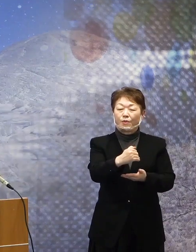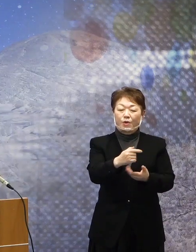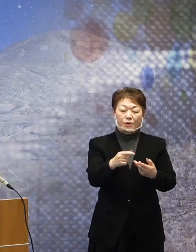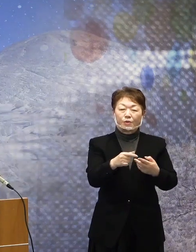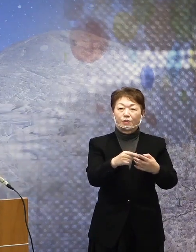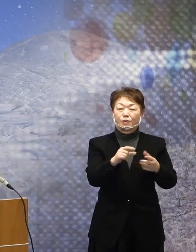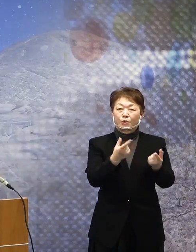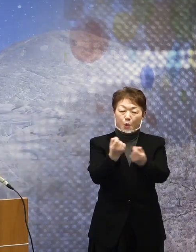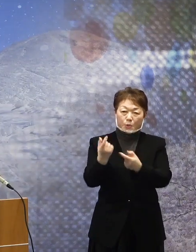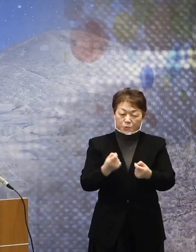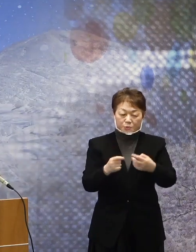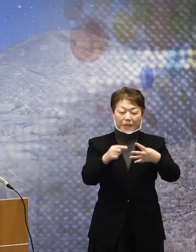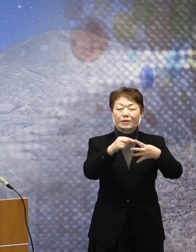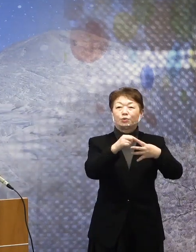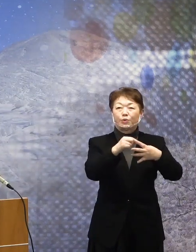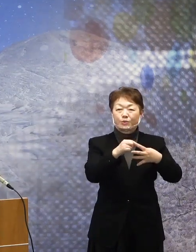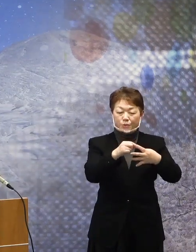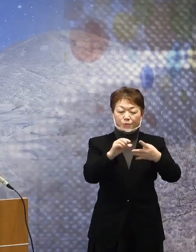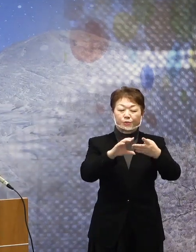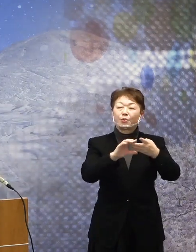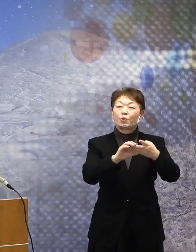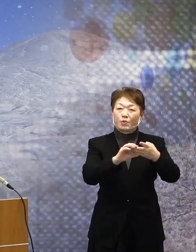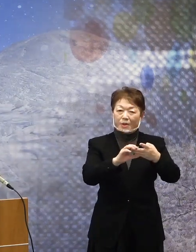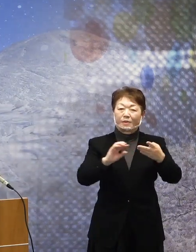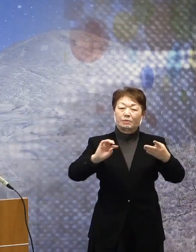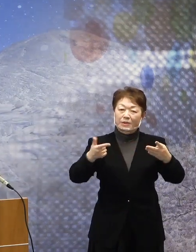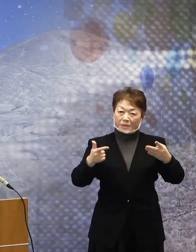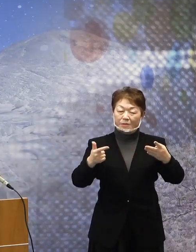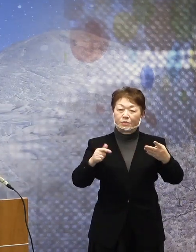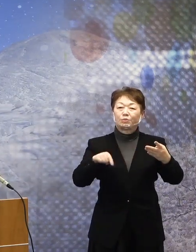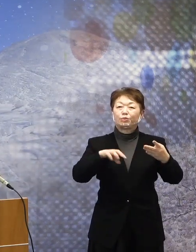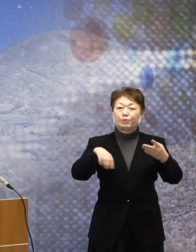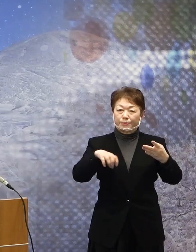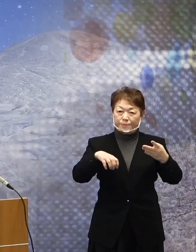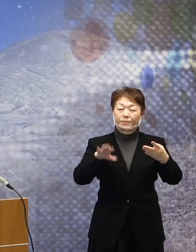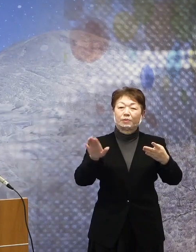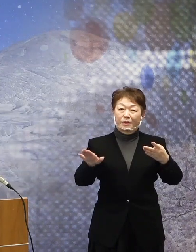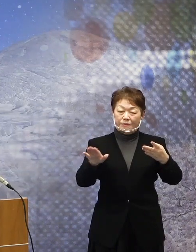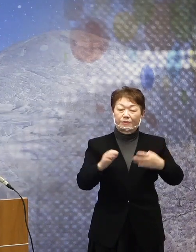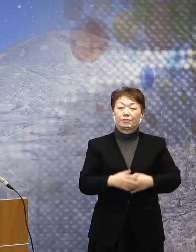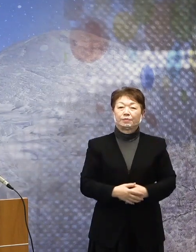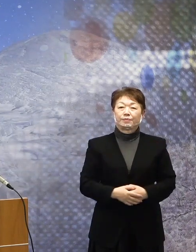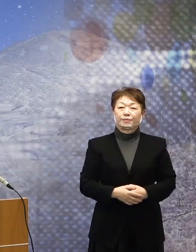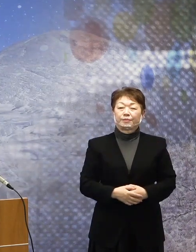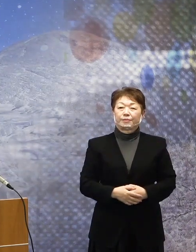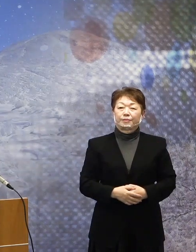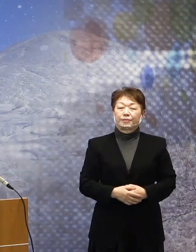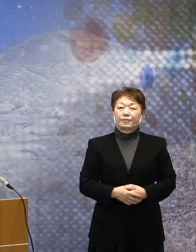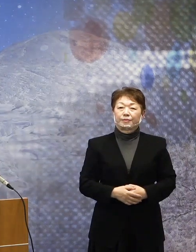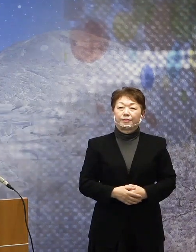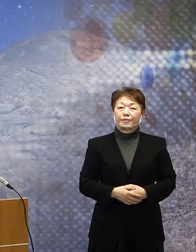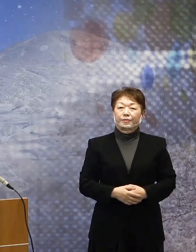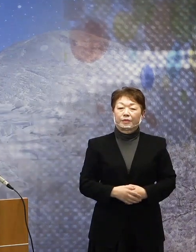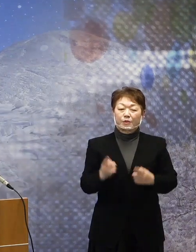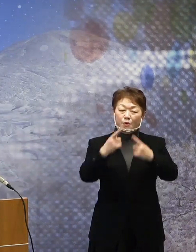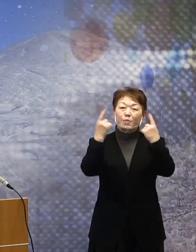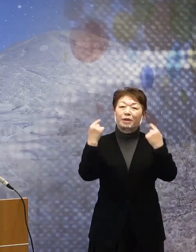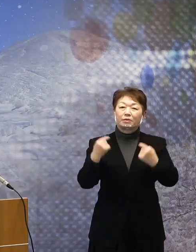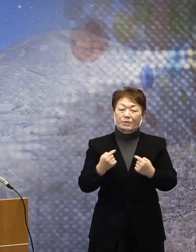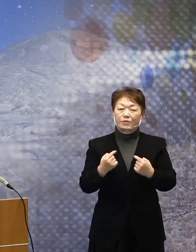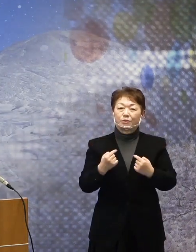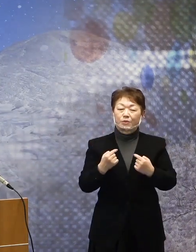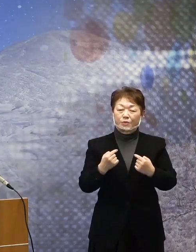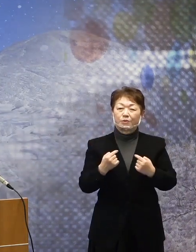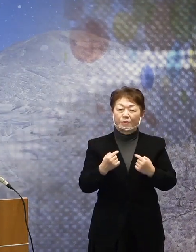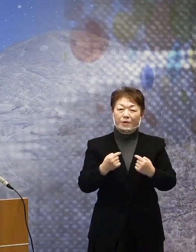通の部分が1点、ただし違う相違するところが3点あるので、まあ、両市、まあ、個別感染事例では飲食